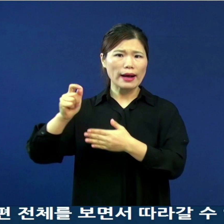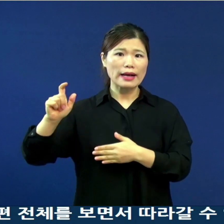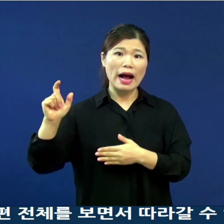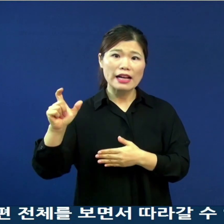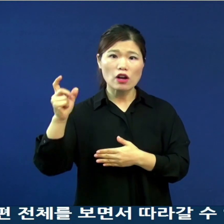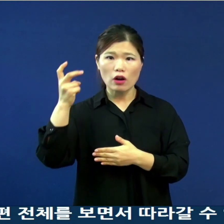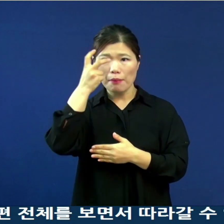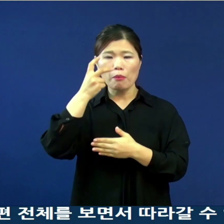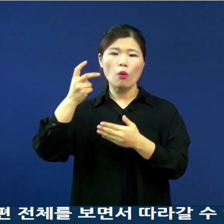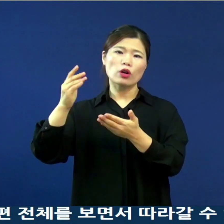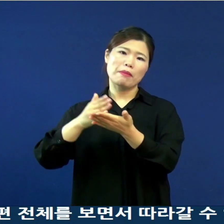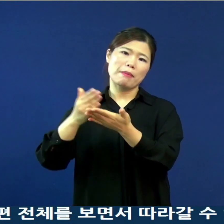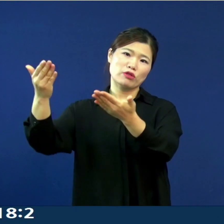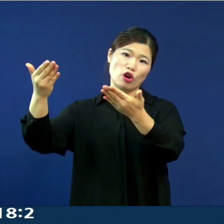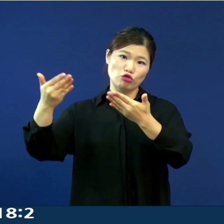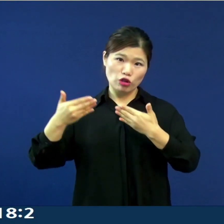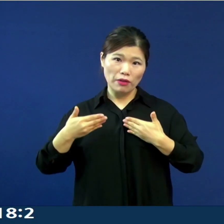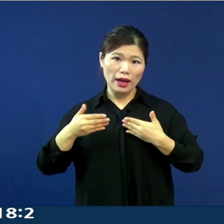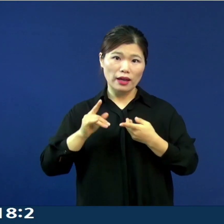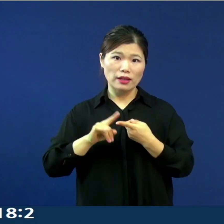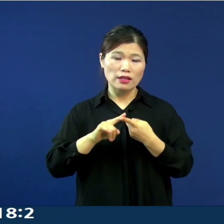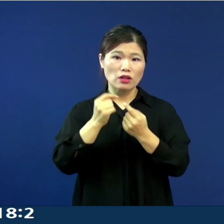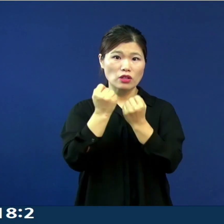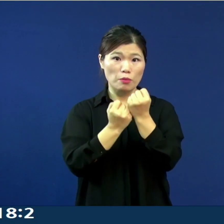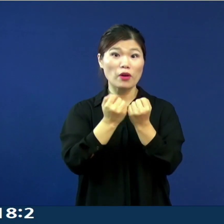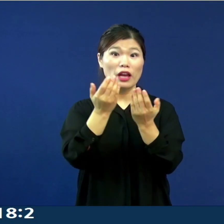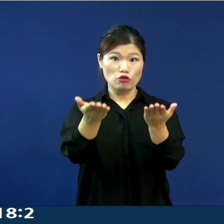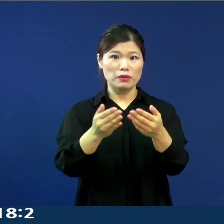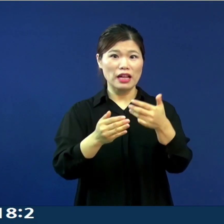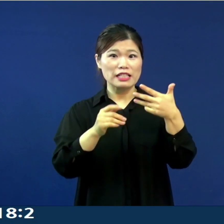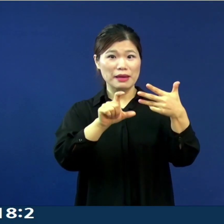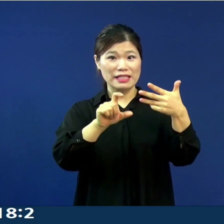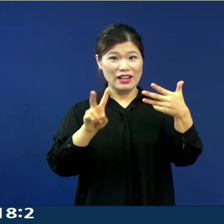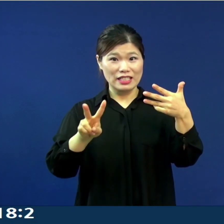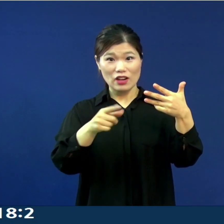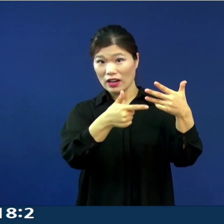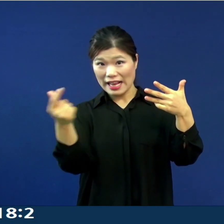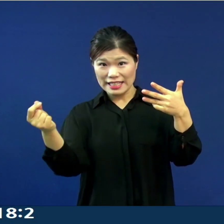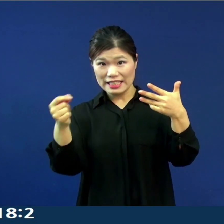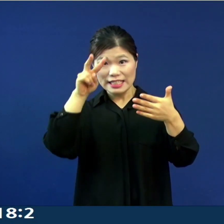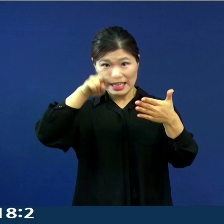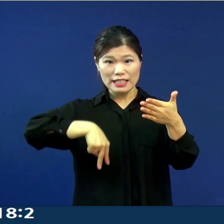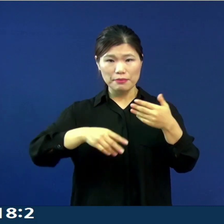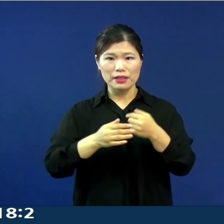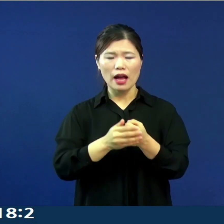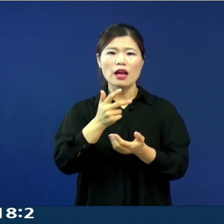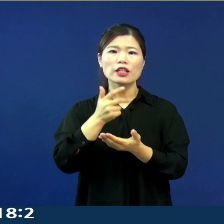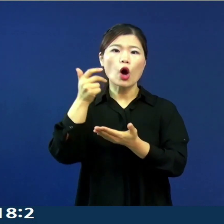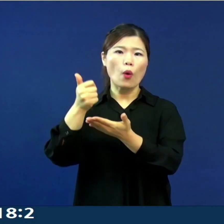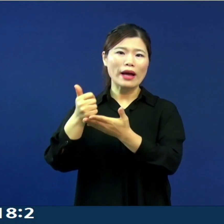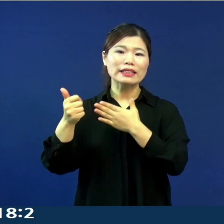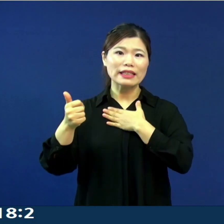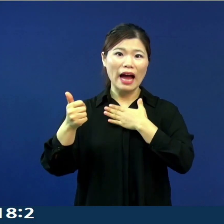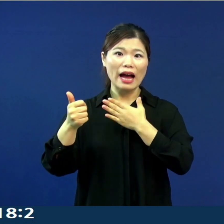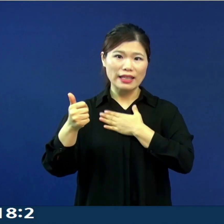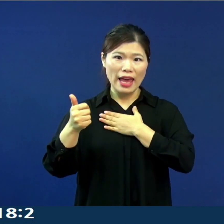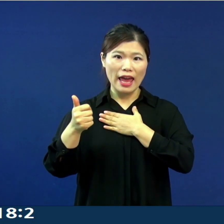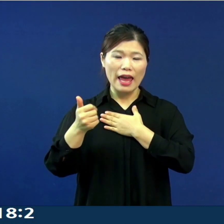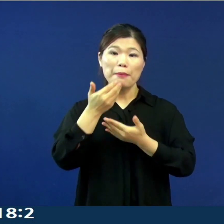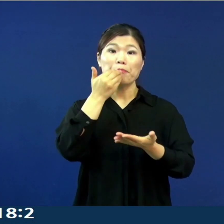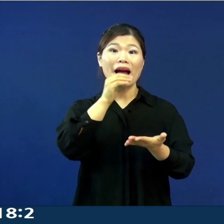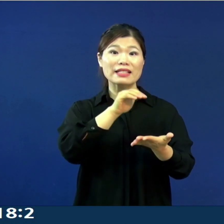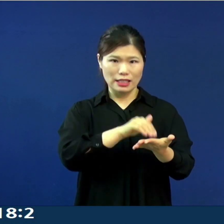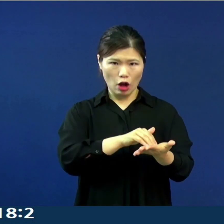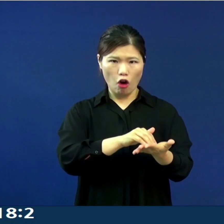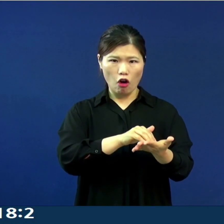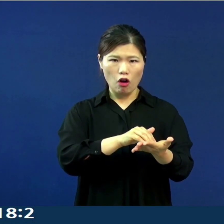보호를 베풀었는지를 설명합니다. 자, 2절 같이 한번 읽어나갑니다. 여호와는 나의